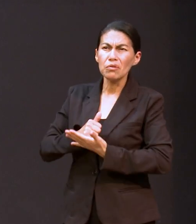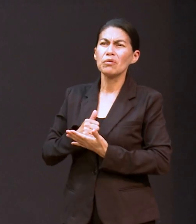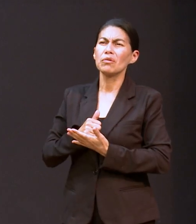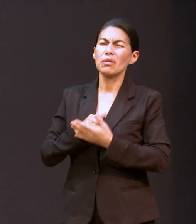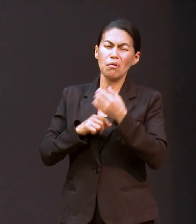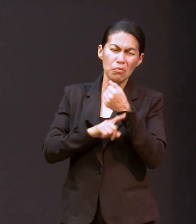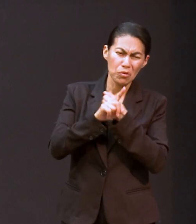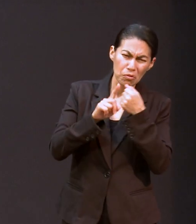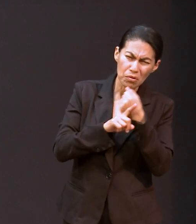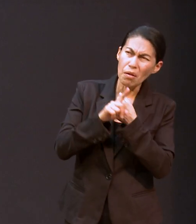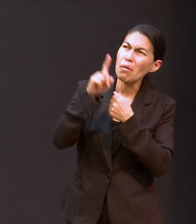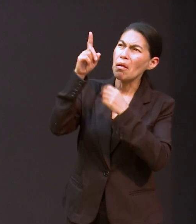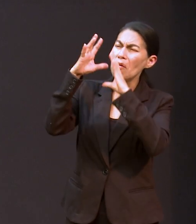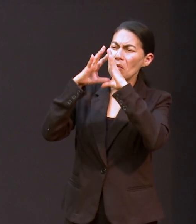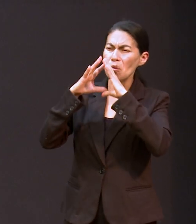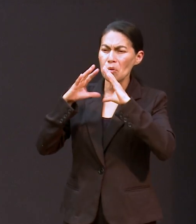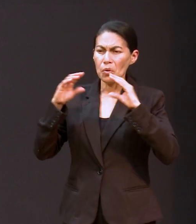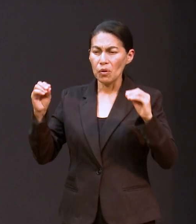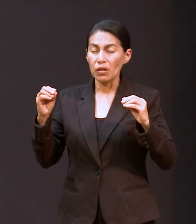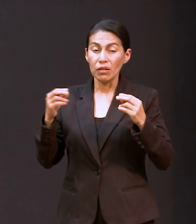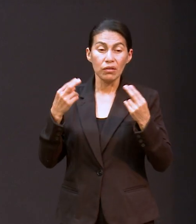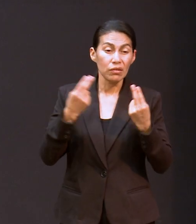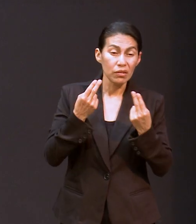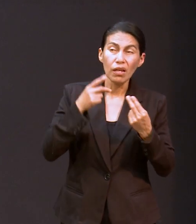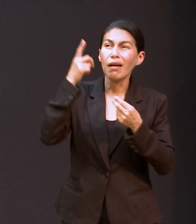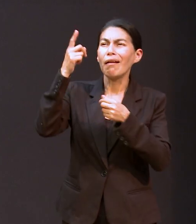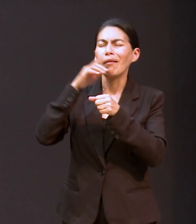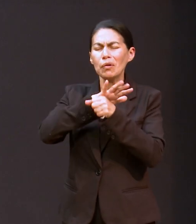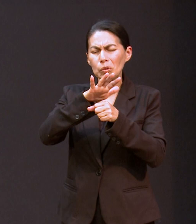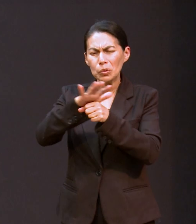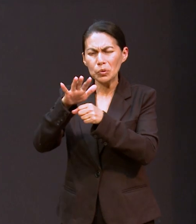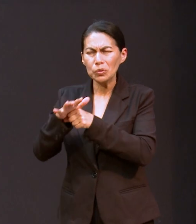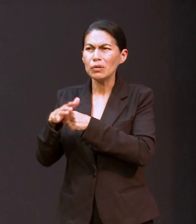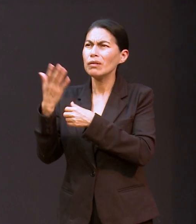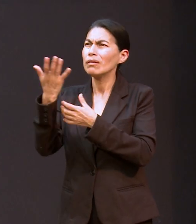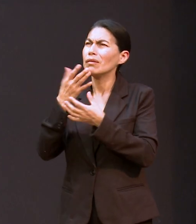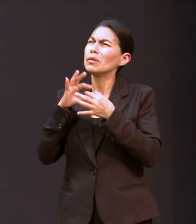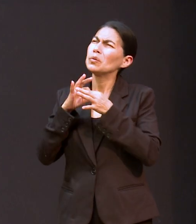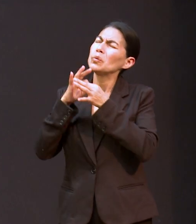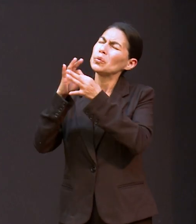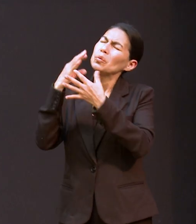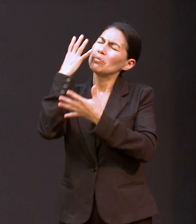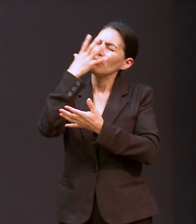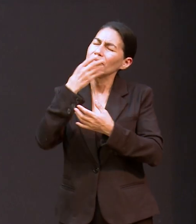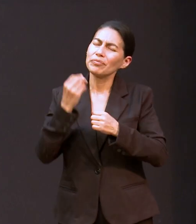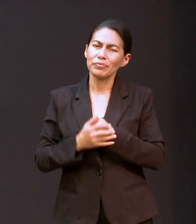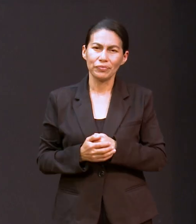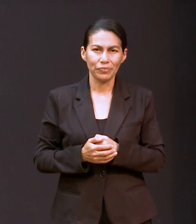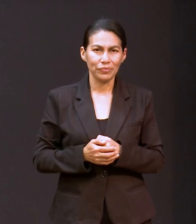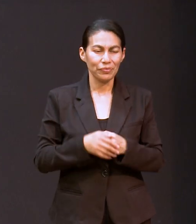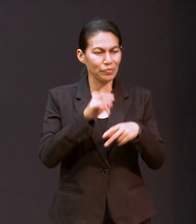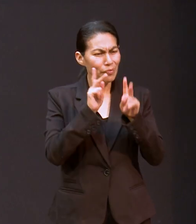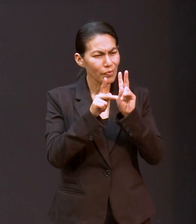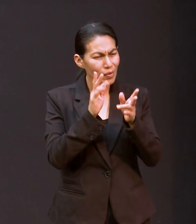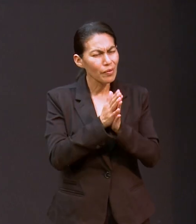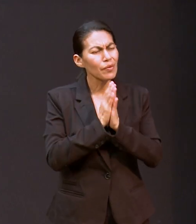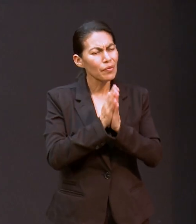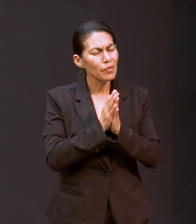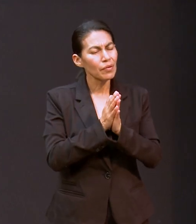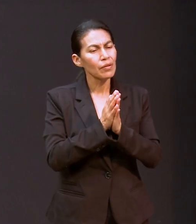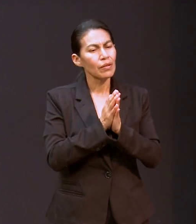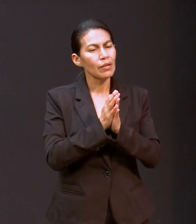y que habrá de dirigir que habrá de proveer cuéntanos alguna historia que